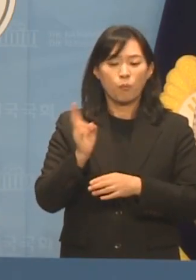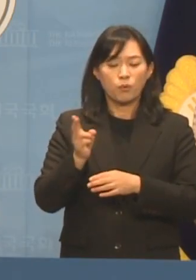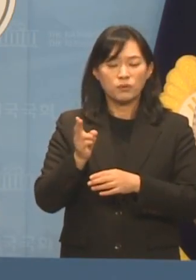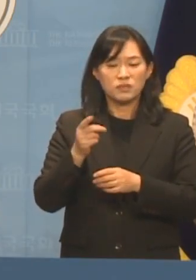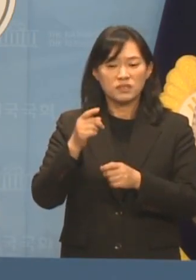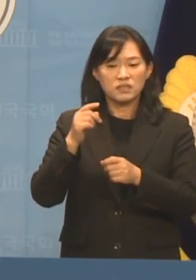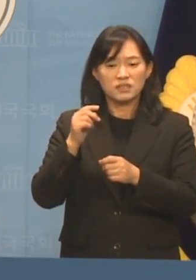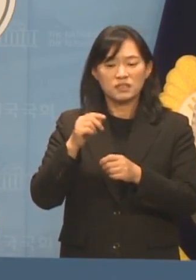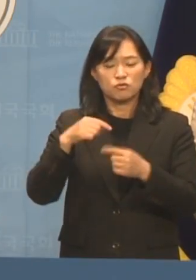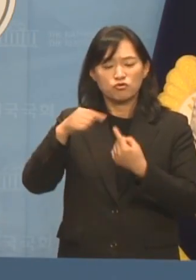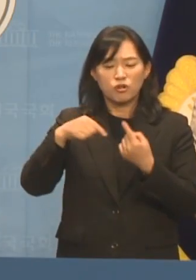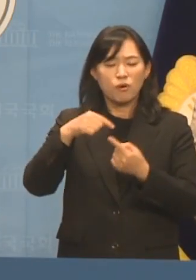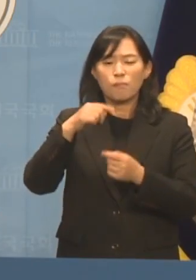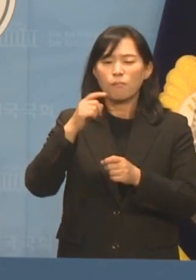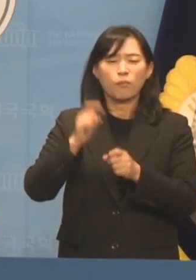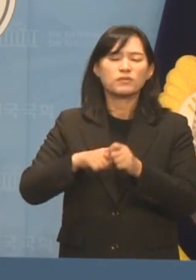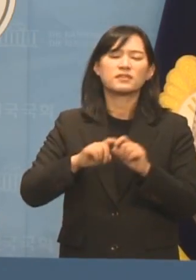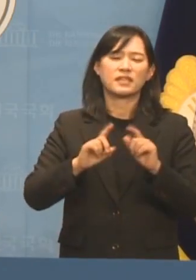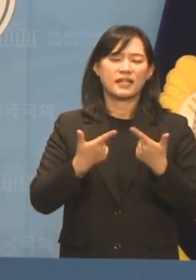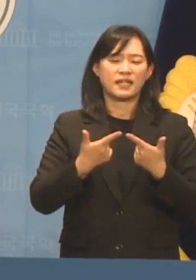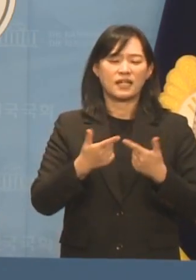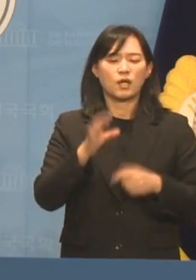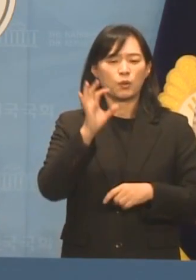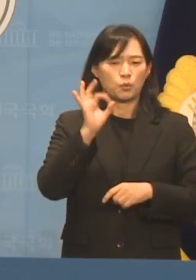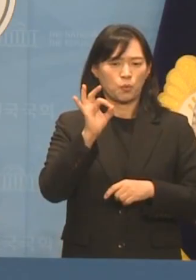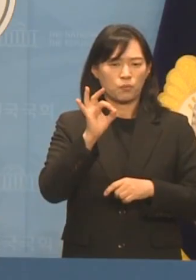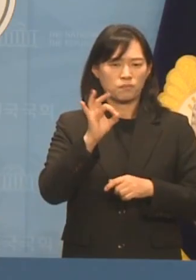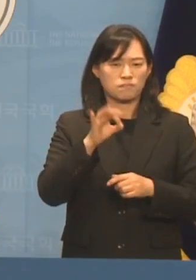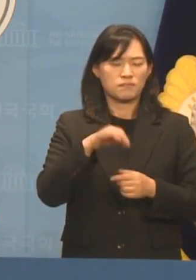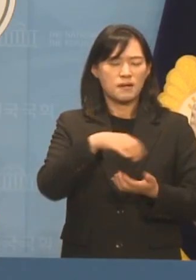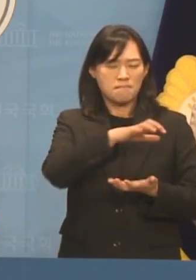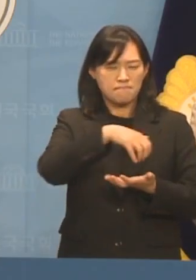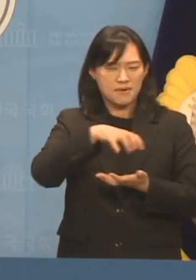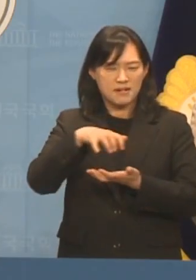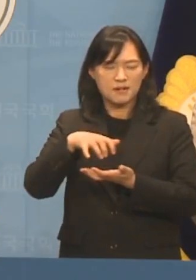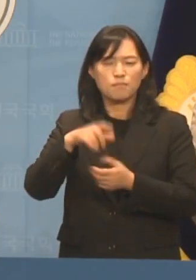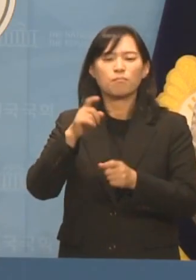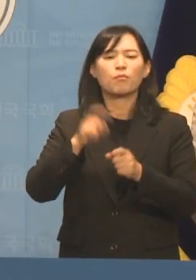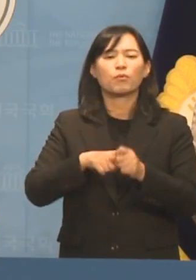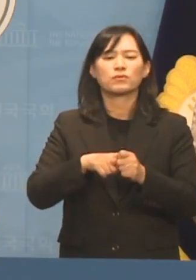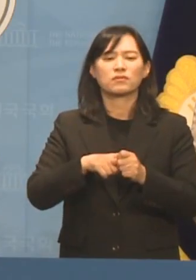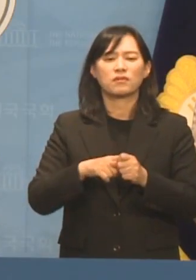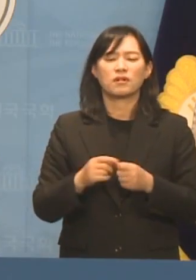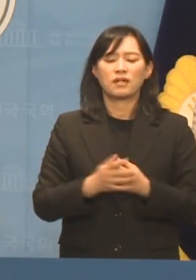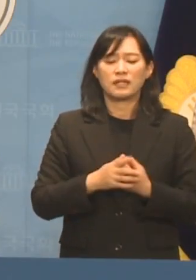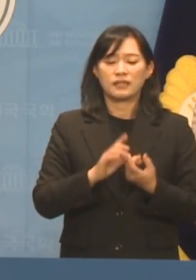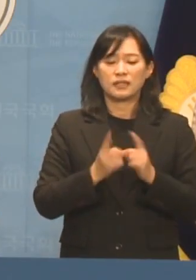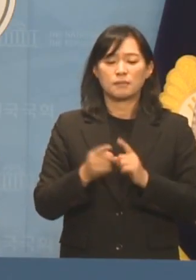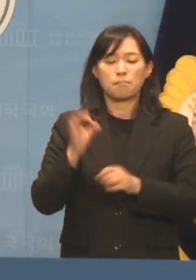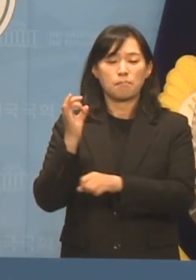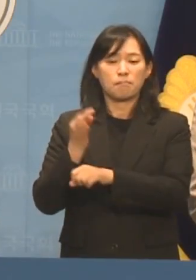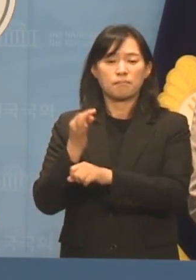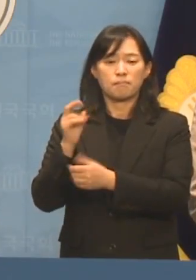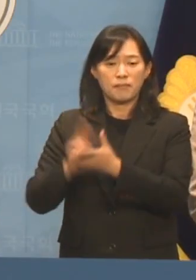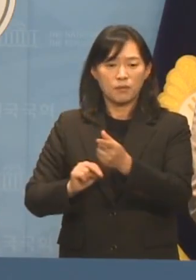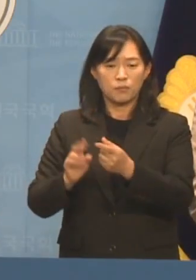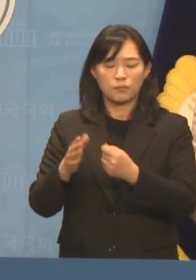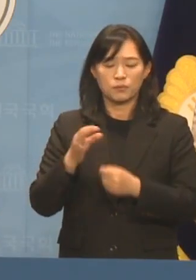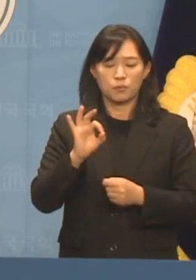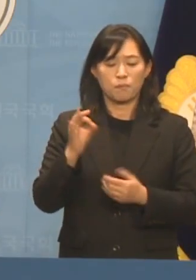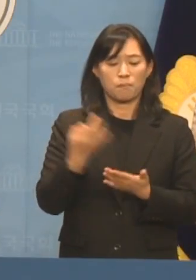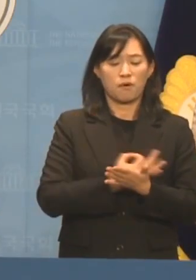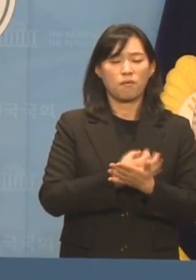있었다기보다는 자신들의 인수 자금들을 사입한 것들을 홈플러스의 재산으로 대신 매각하고 자신들은 이제 엑시트하려는